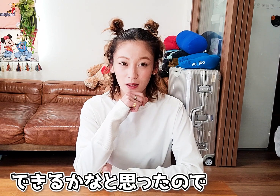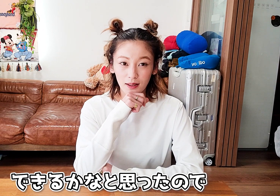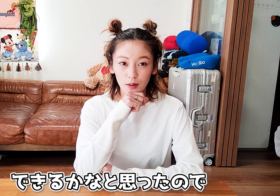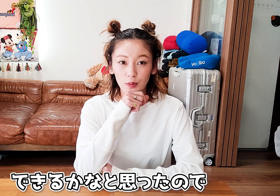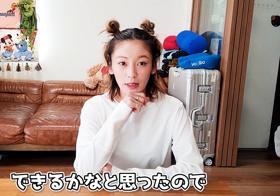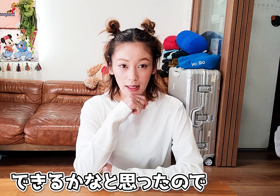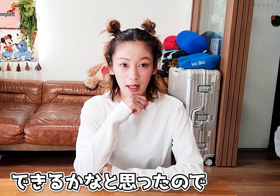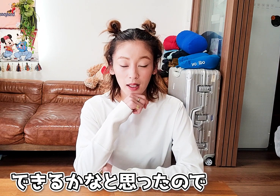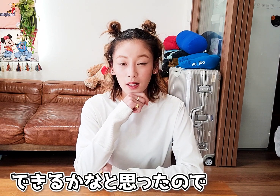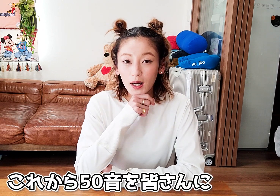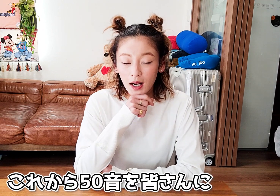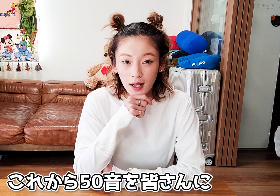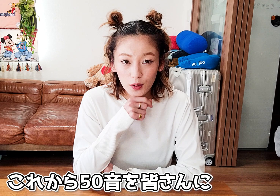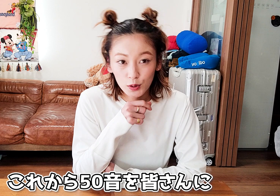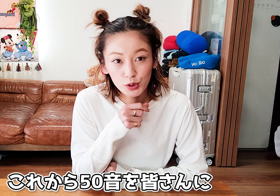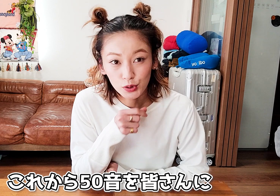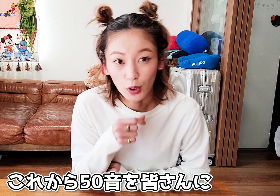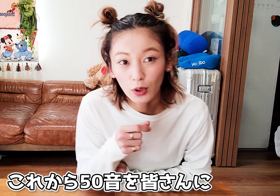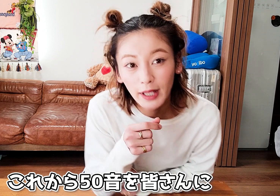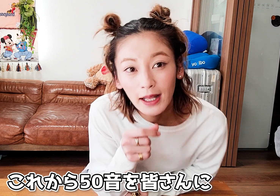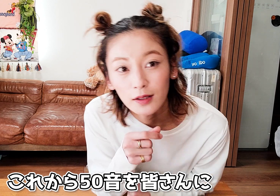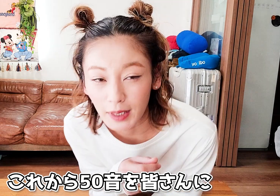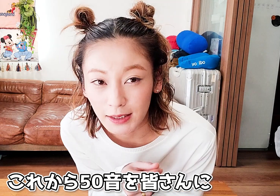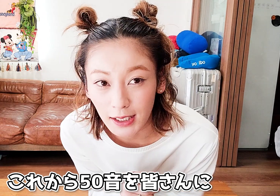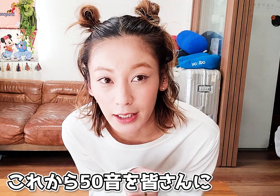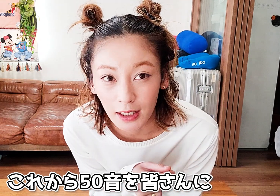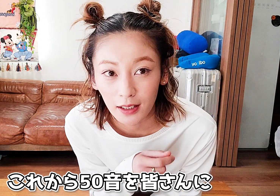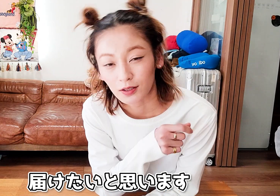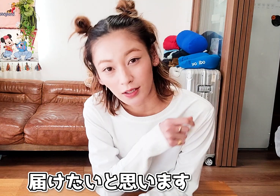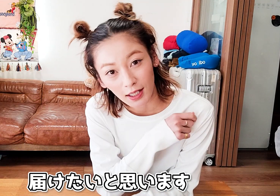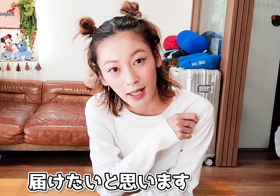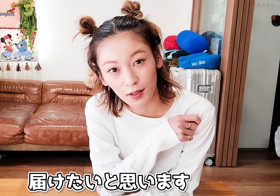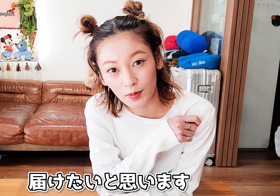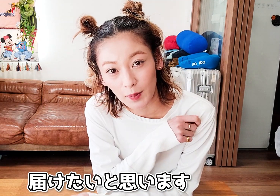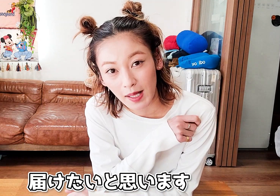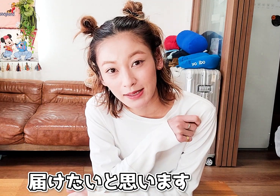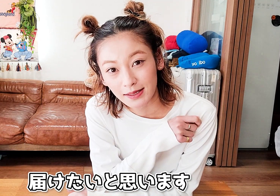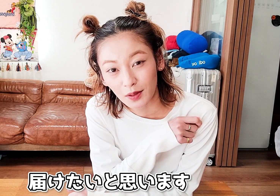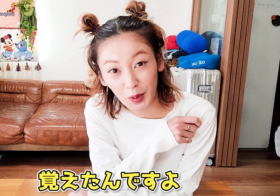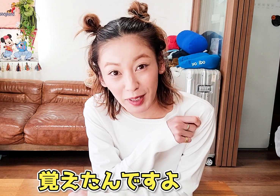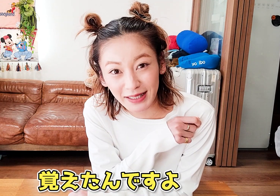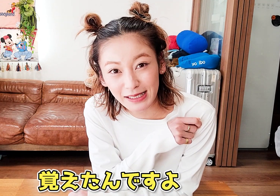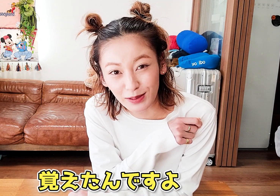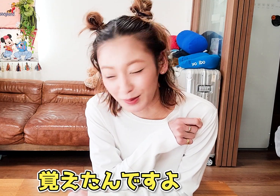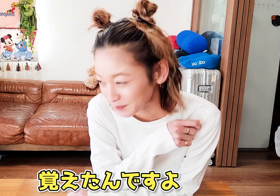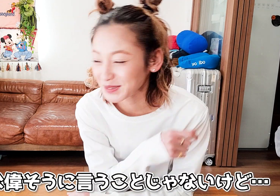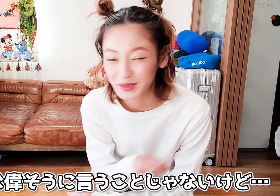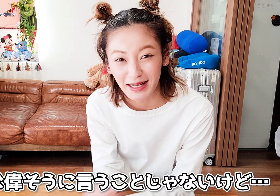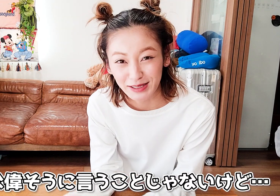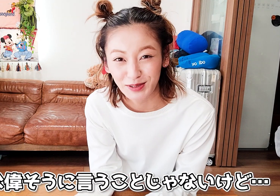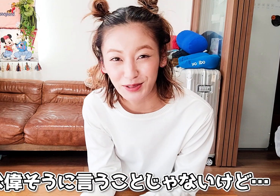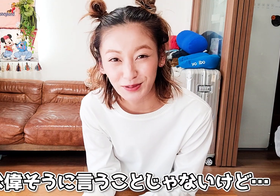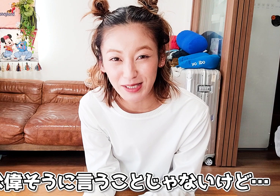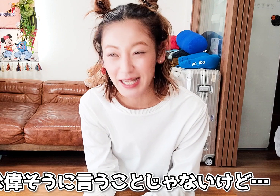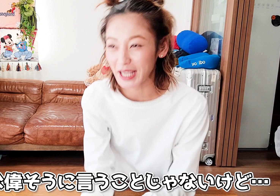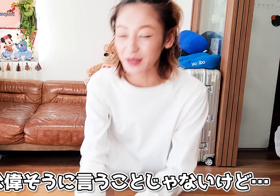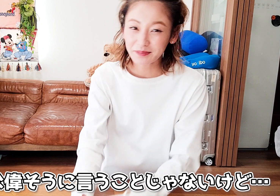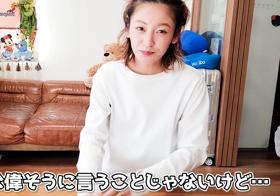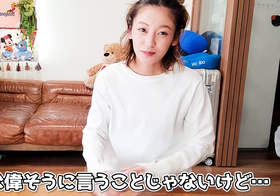なと思ったんで、これから50音をね皆さんに届けたいと思います。覚えたんですよ。そんな偉そうに言うことじゃないけど。